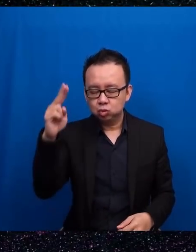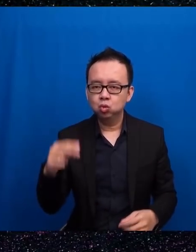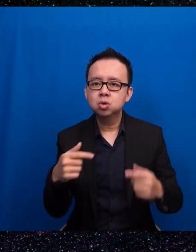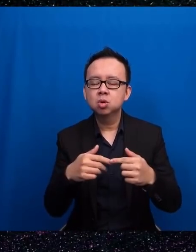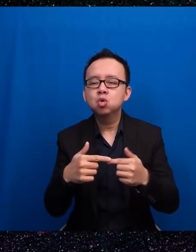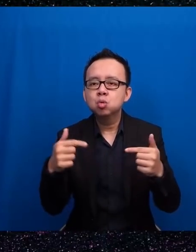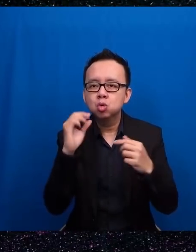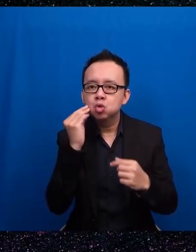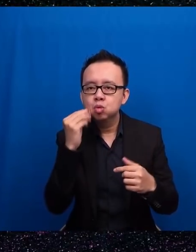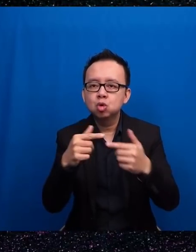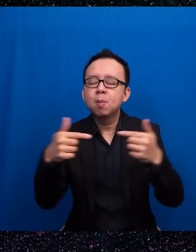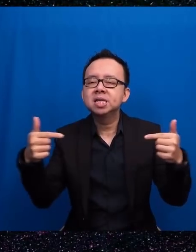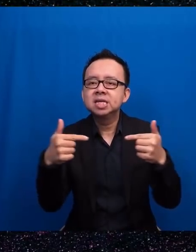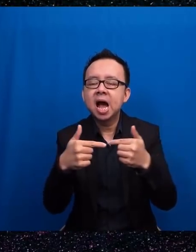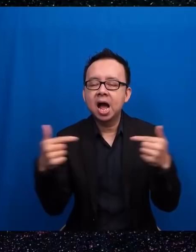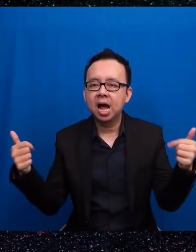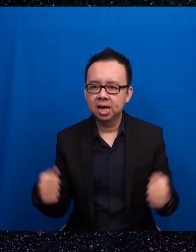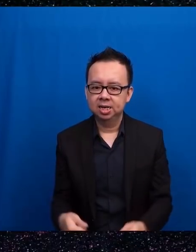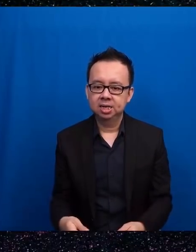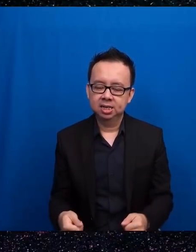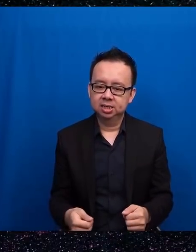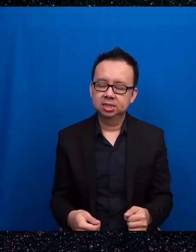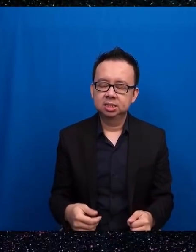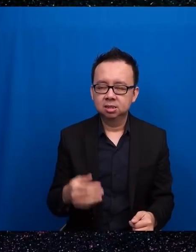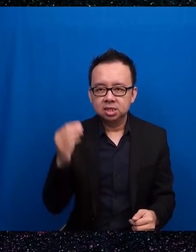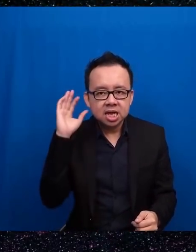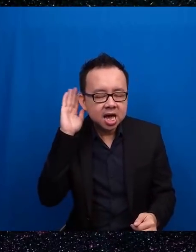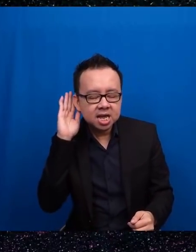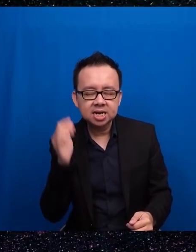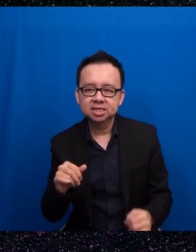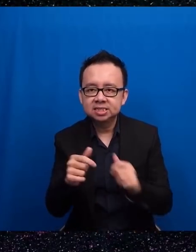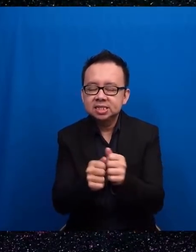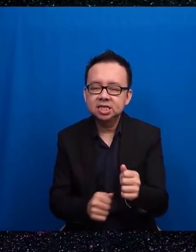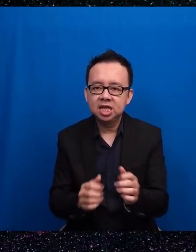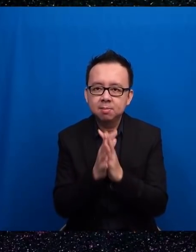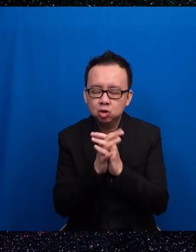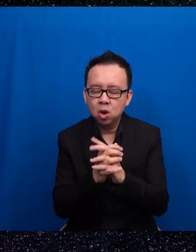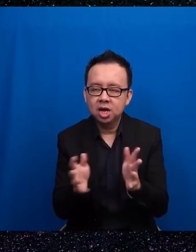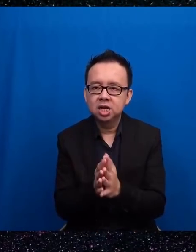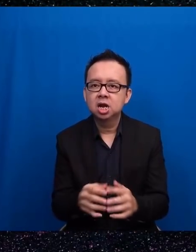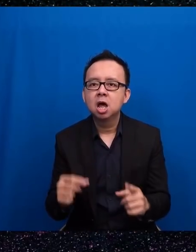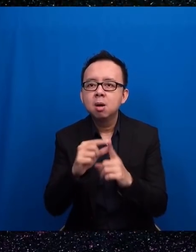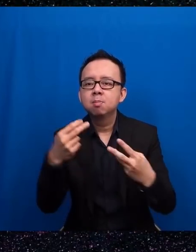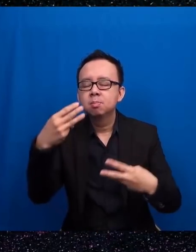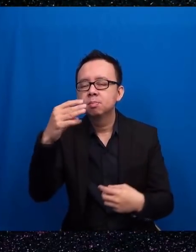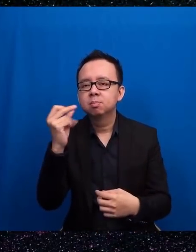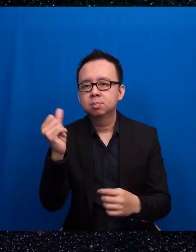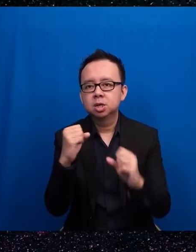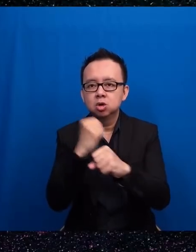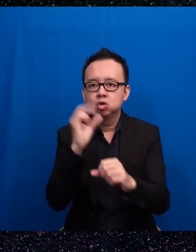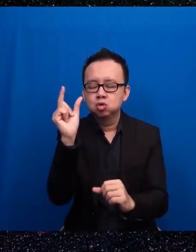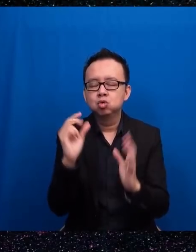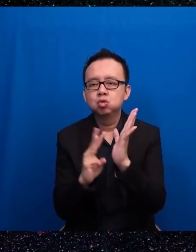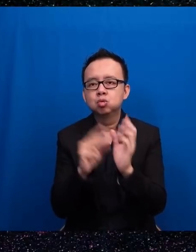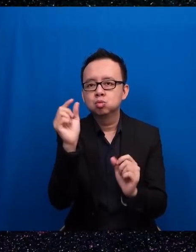segala doa-doa dan pergumulan yang dipanjatkan kepadamu. Engkau jawab apa yang menjadi pergumulan mereka Tuhan, dan